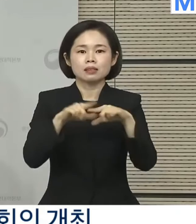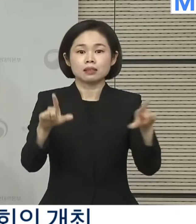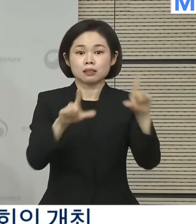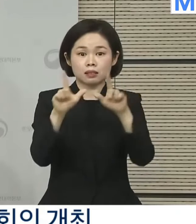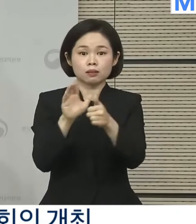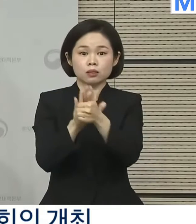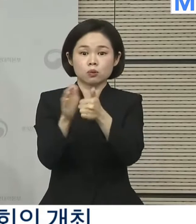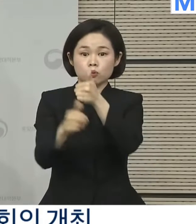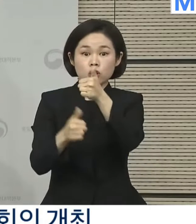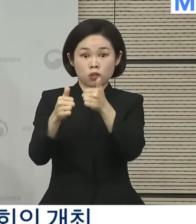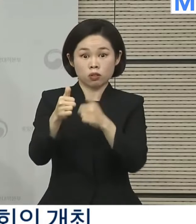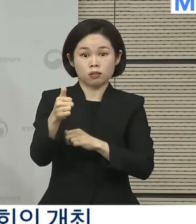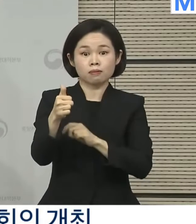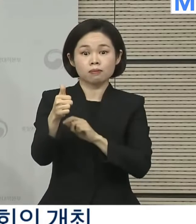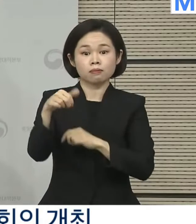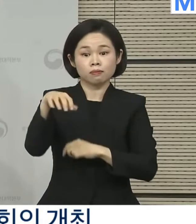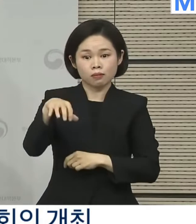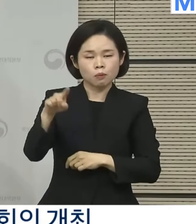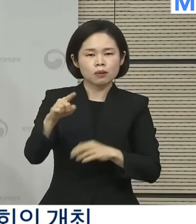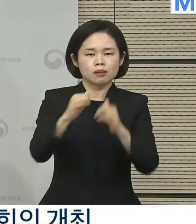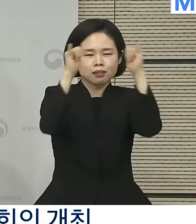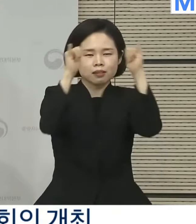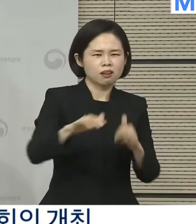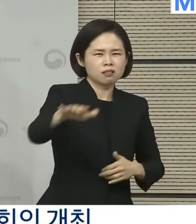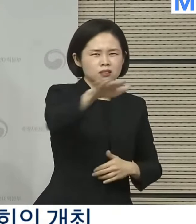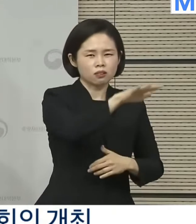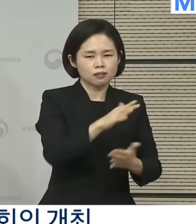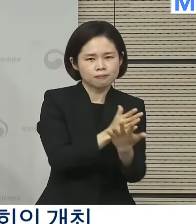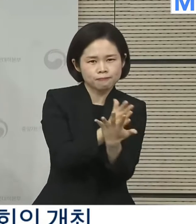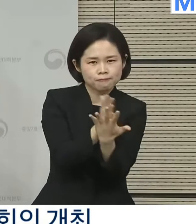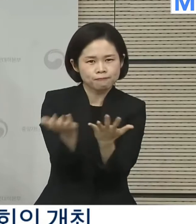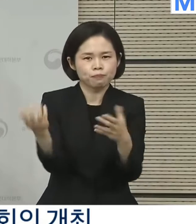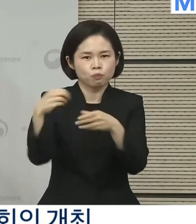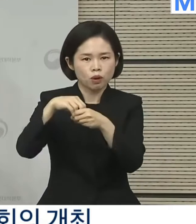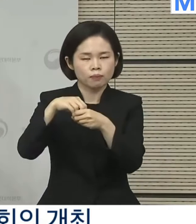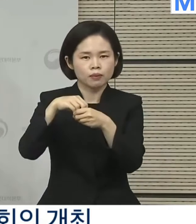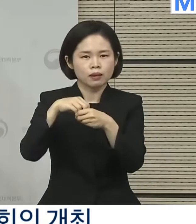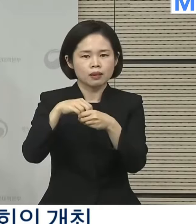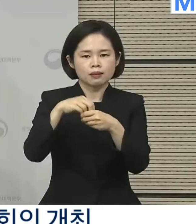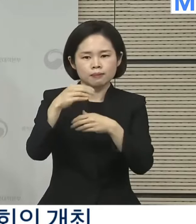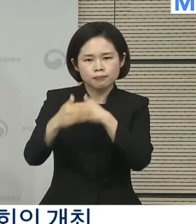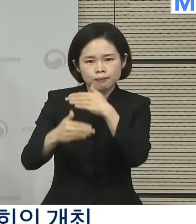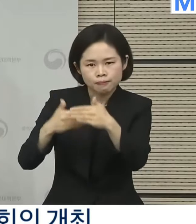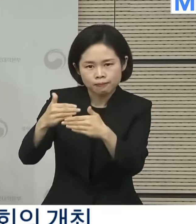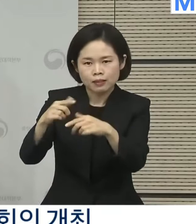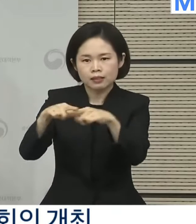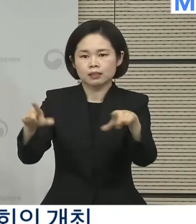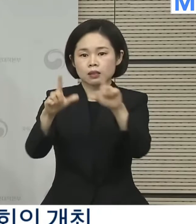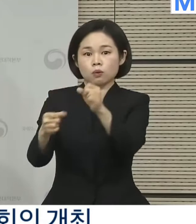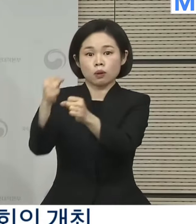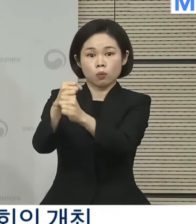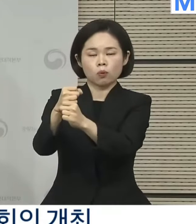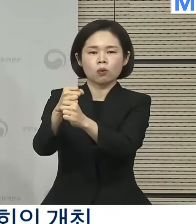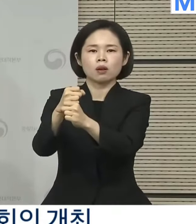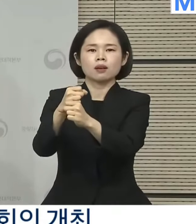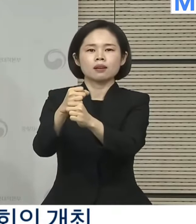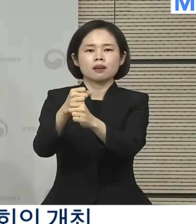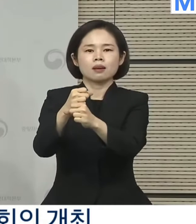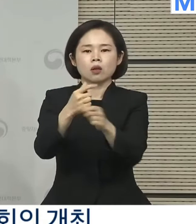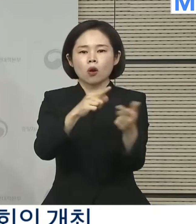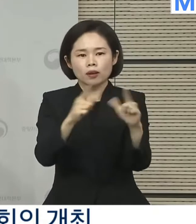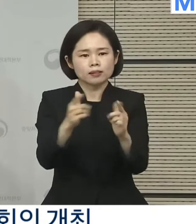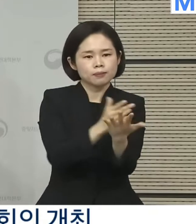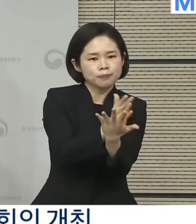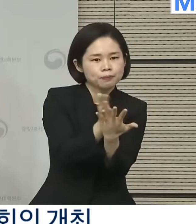일상회복지원위원회는 사회 전 분야를 포괄하고 단계적으로 일상회복을 하면서 관련된 정책 전반에 대한